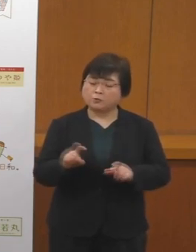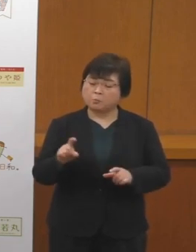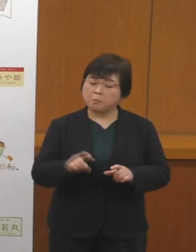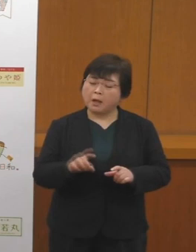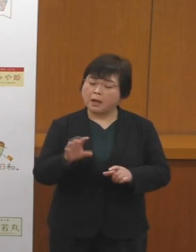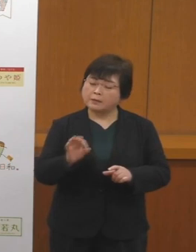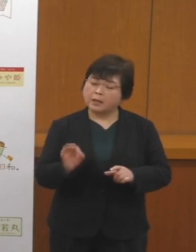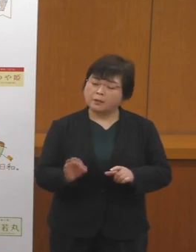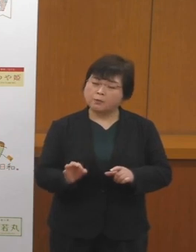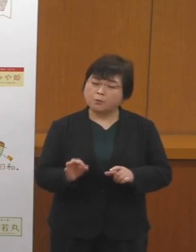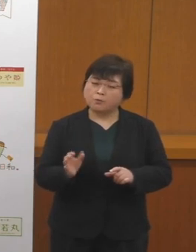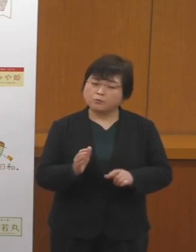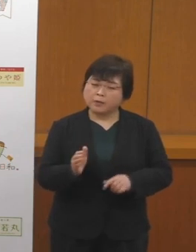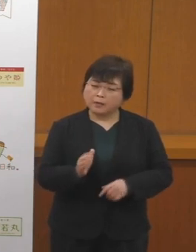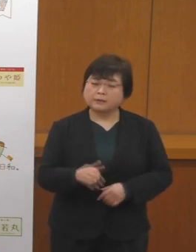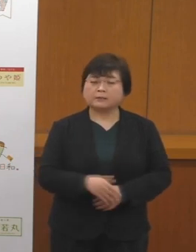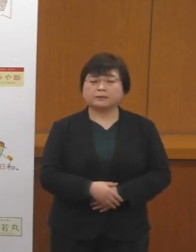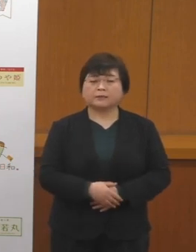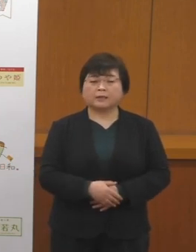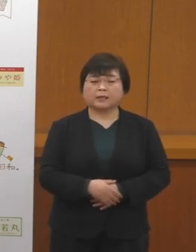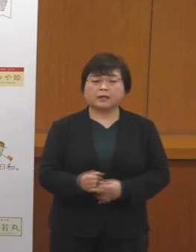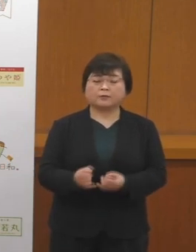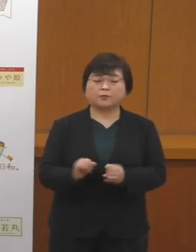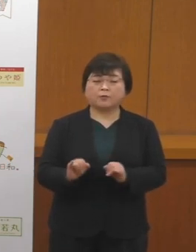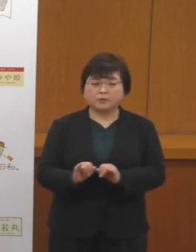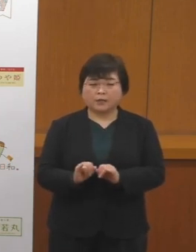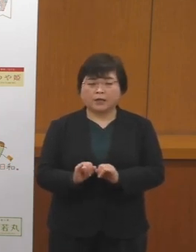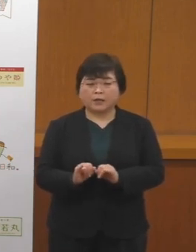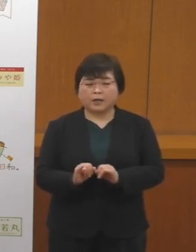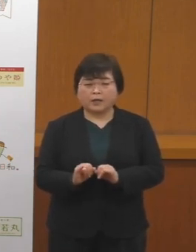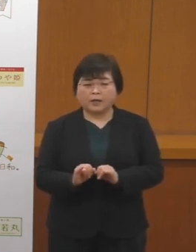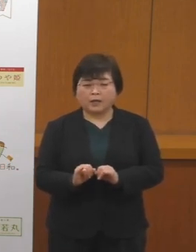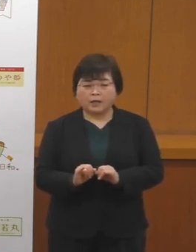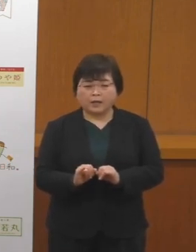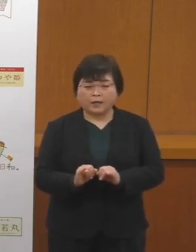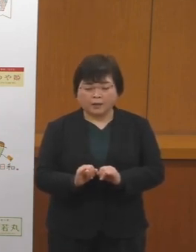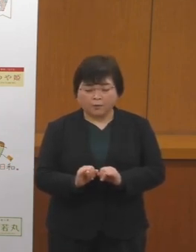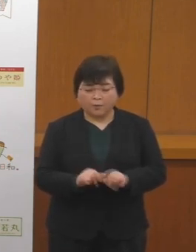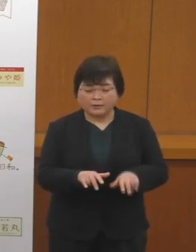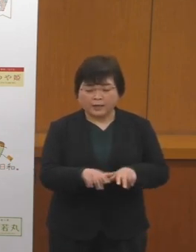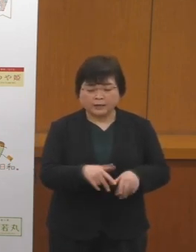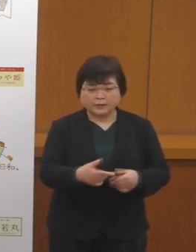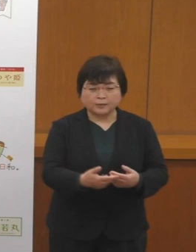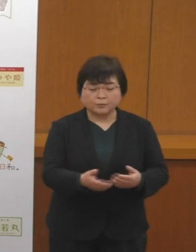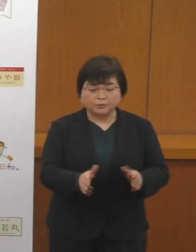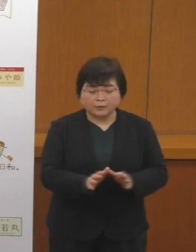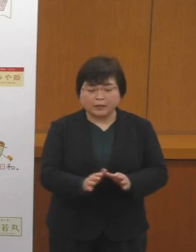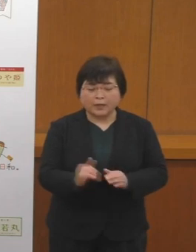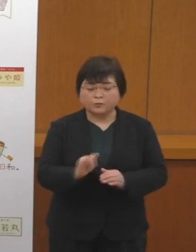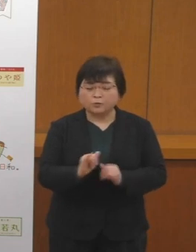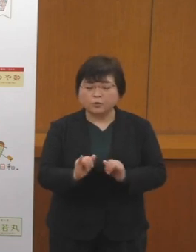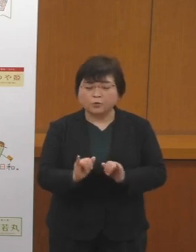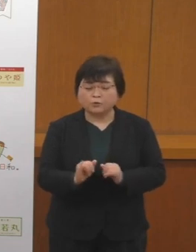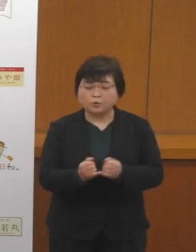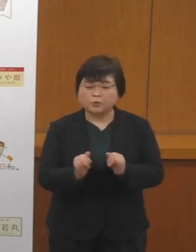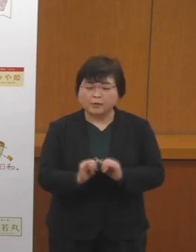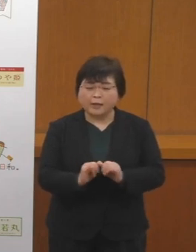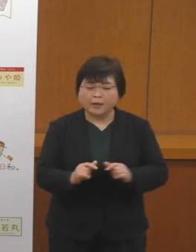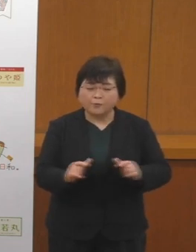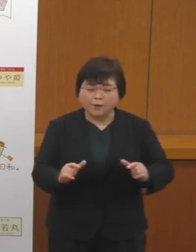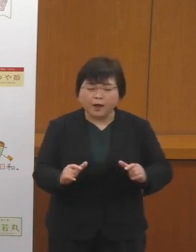ちょっとということで女性の特に政治分野で女性の進出が進まないっていうところを